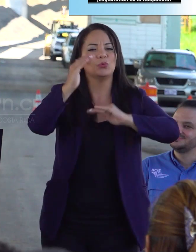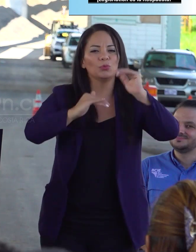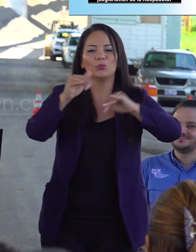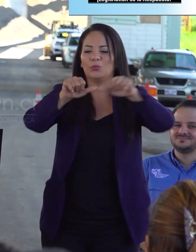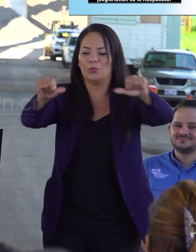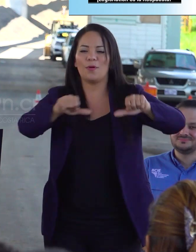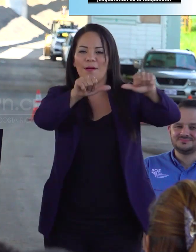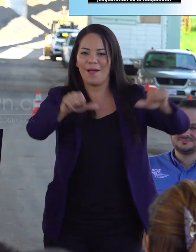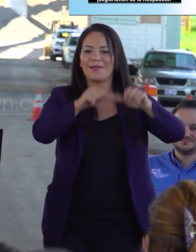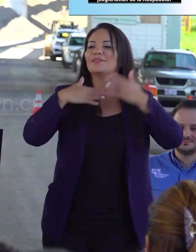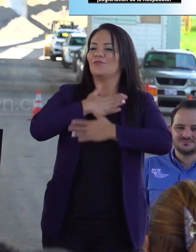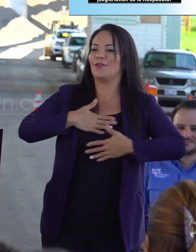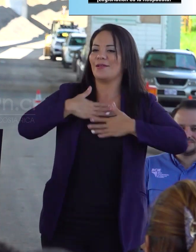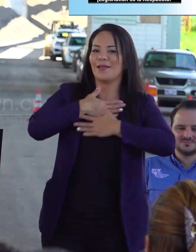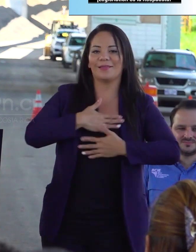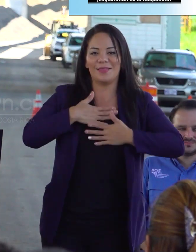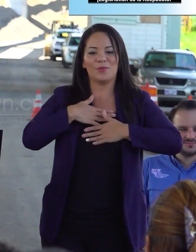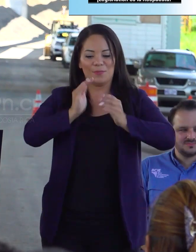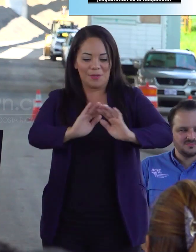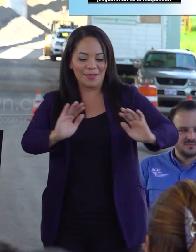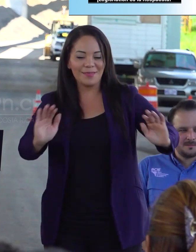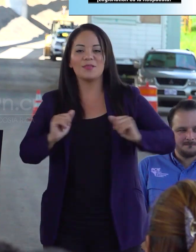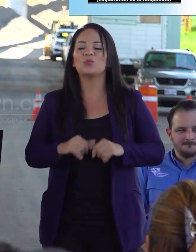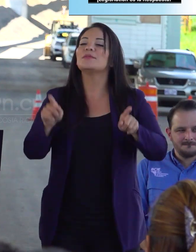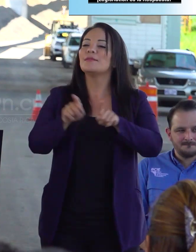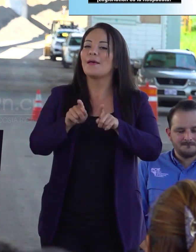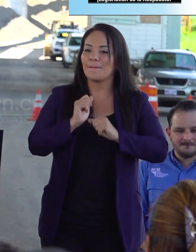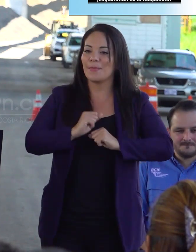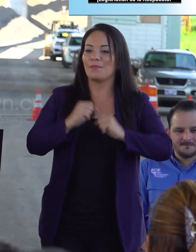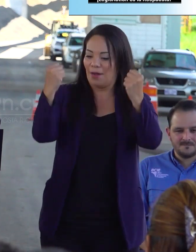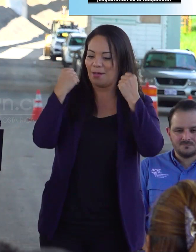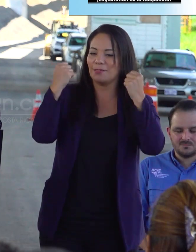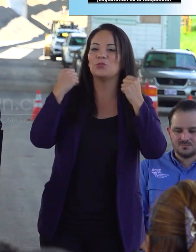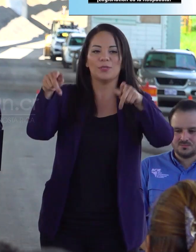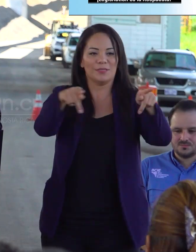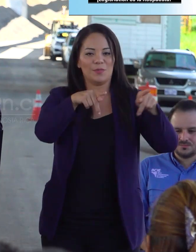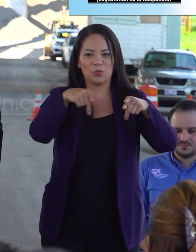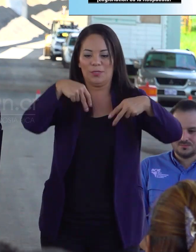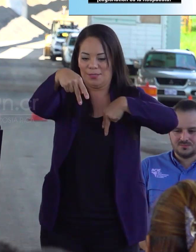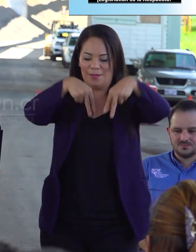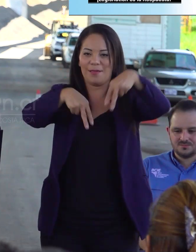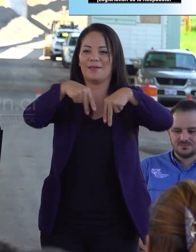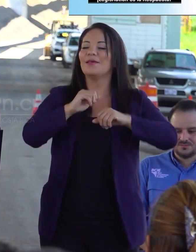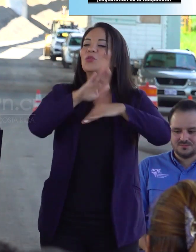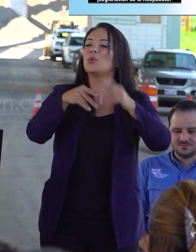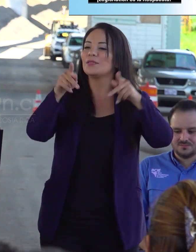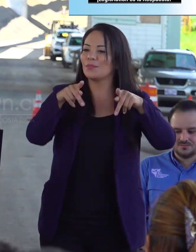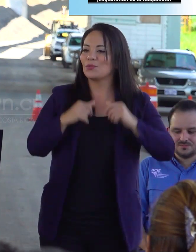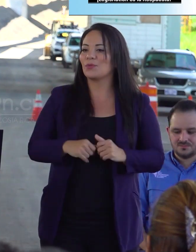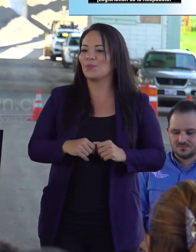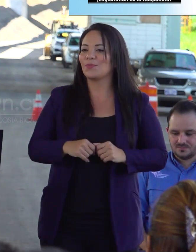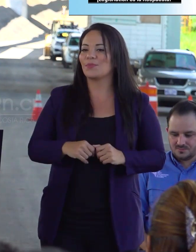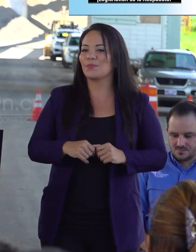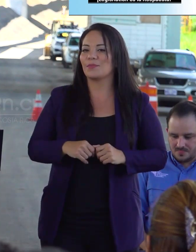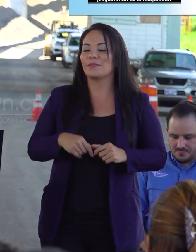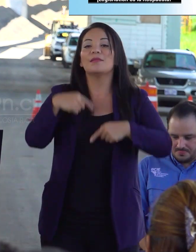áreas recreativas infantiles y de ejercicio para los transeúntes, para los que andamos, para los